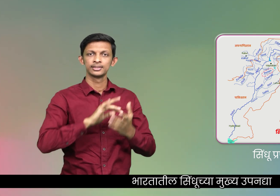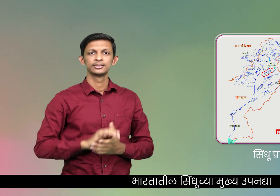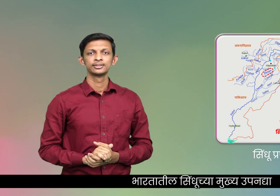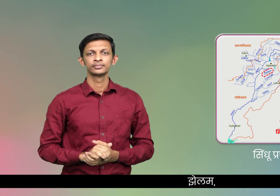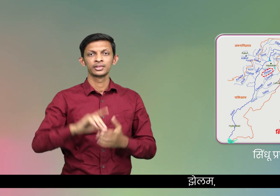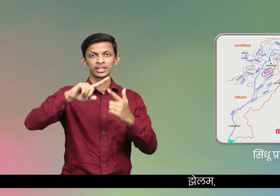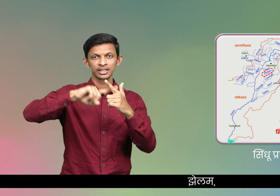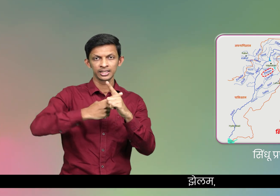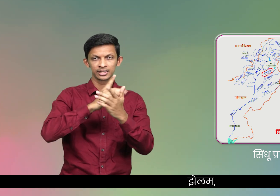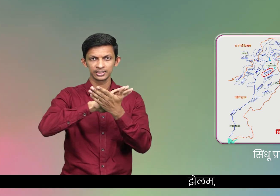झेलम,